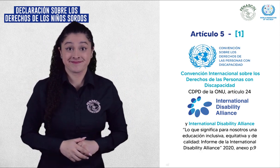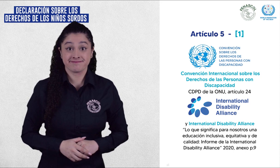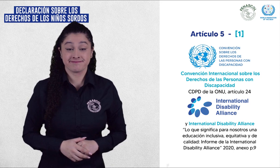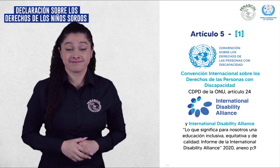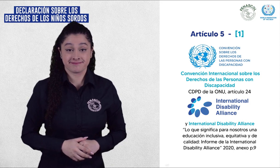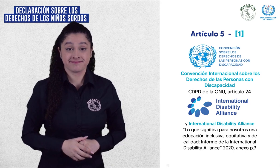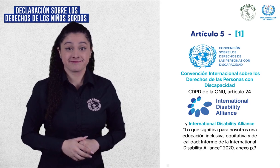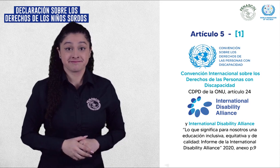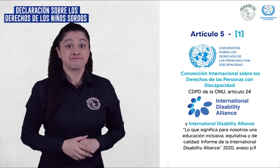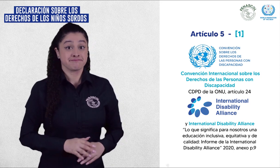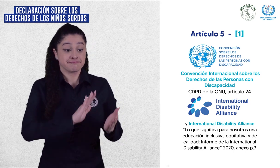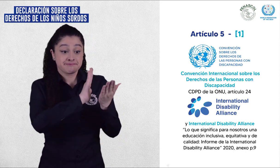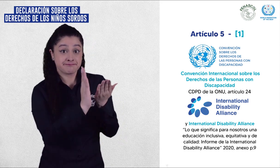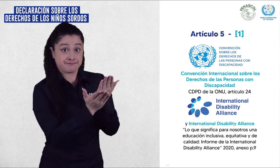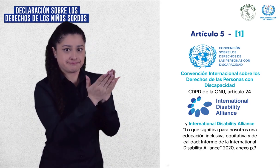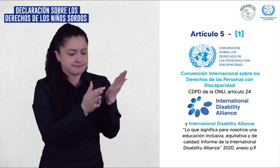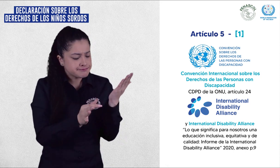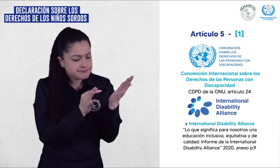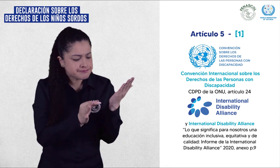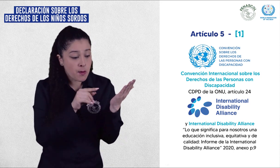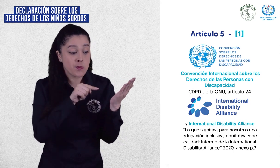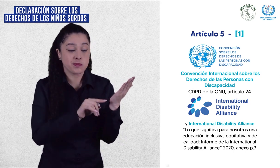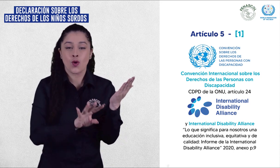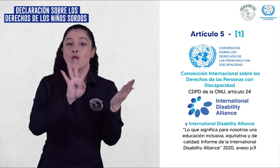Alliance. ¿Cómo lo pueden ver?